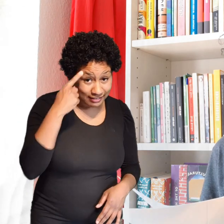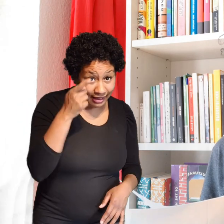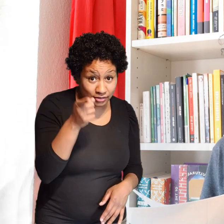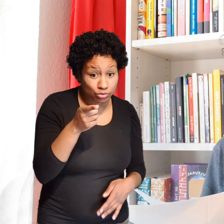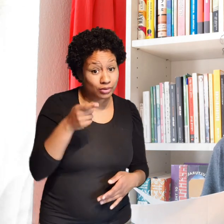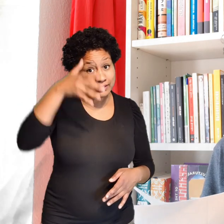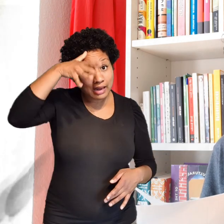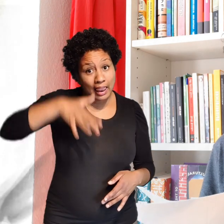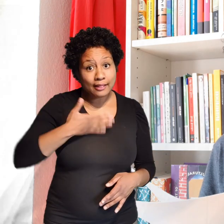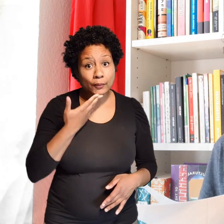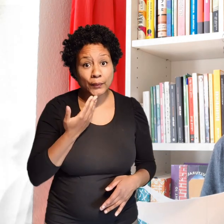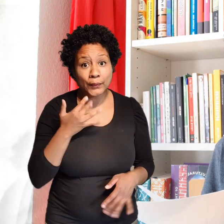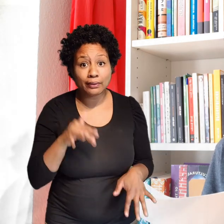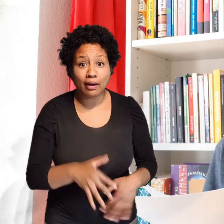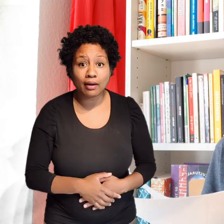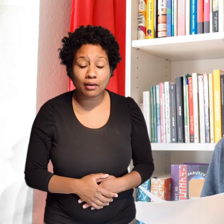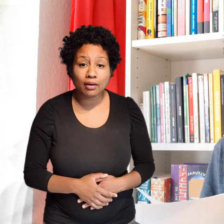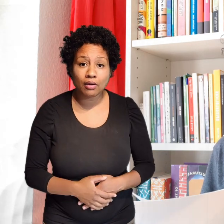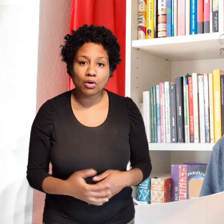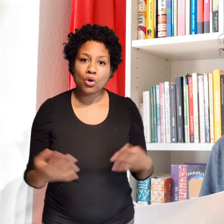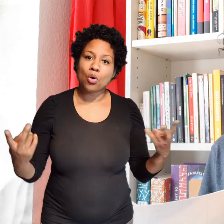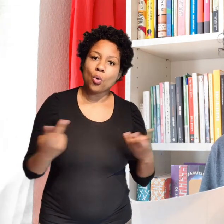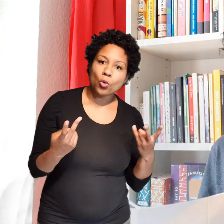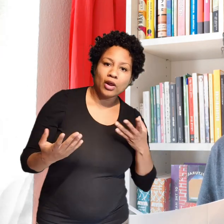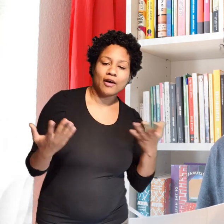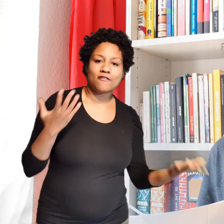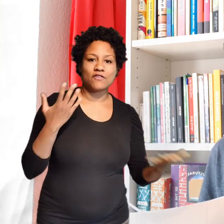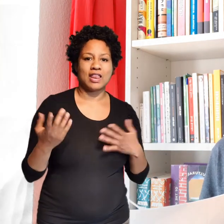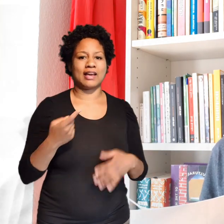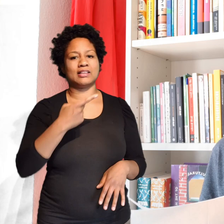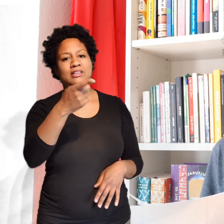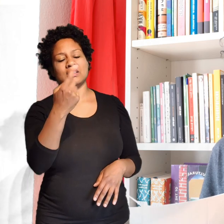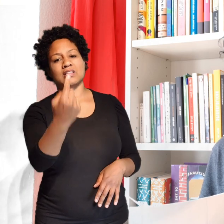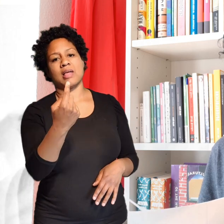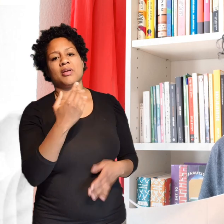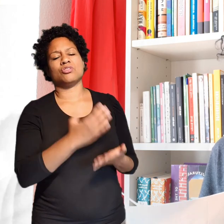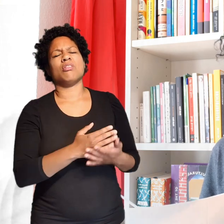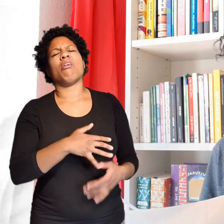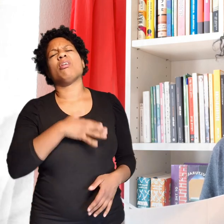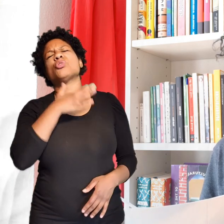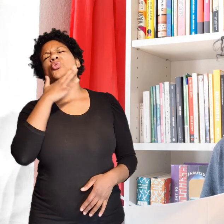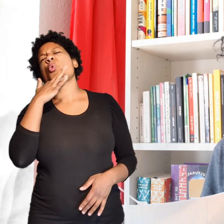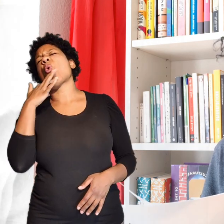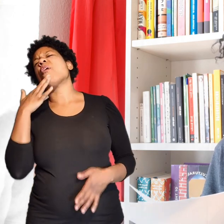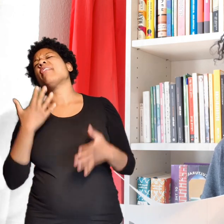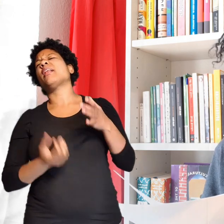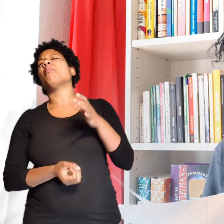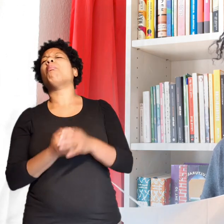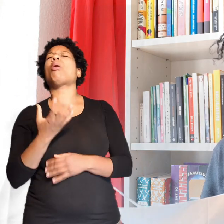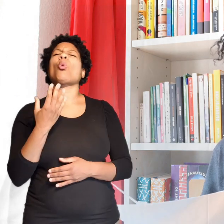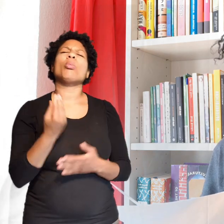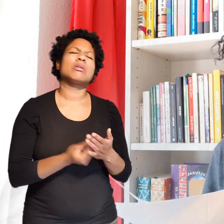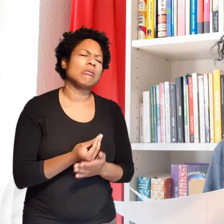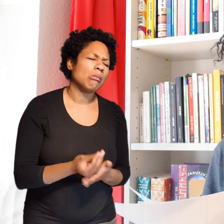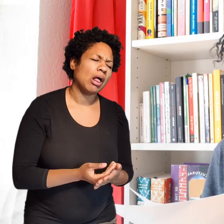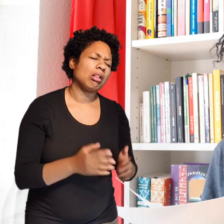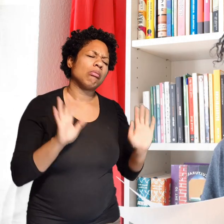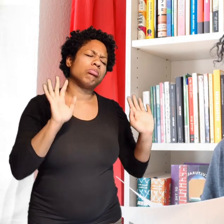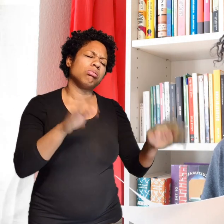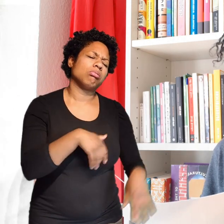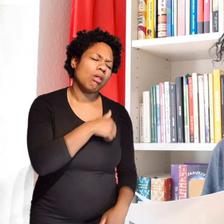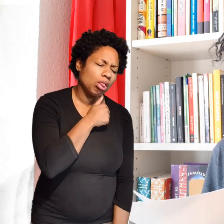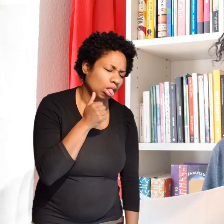dafür. Oder haben Sie in Ihrem Leben so viele Blumen gemalt, dass Sie dabei keinen Zauber mehr